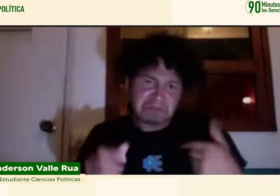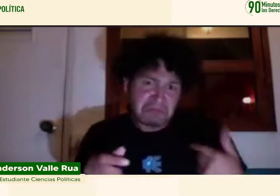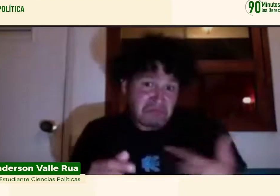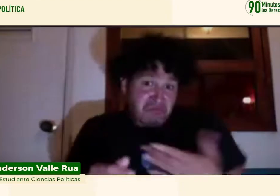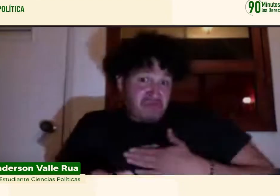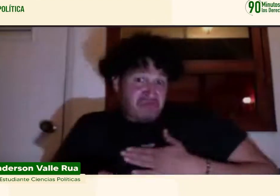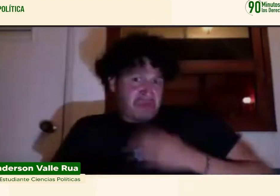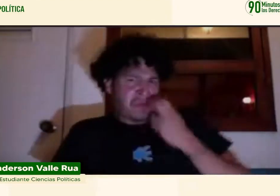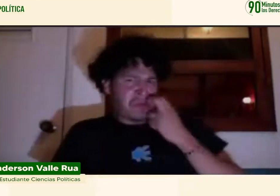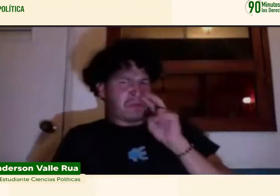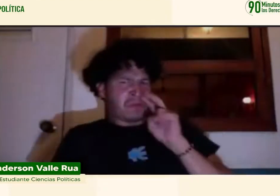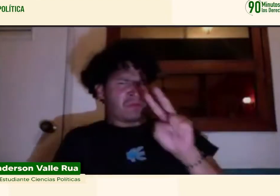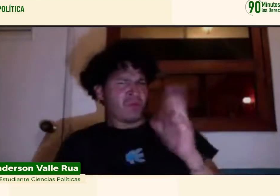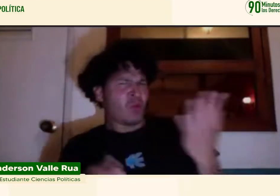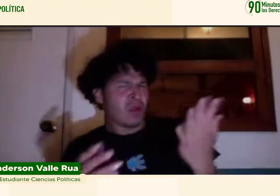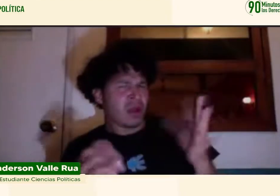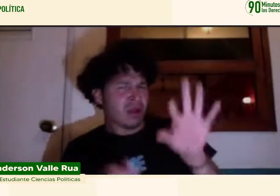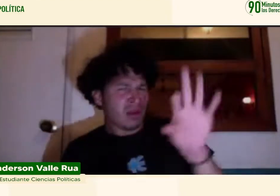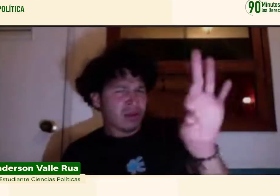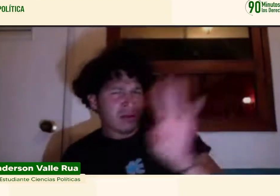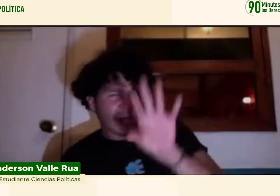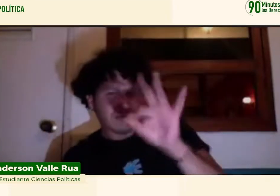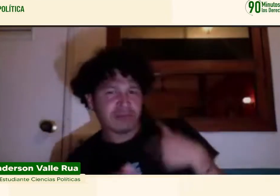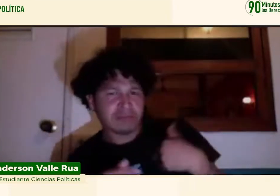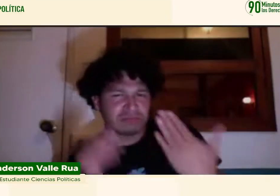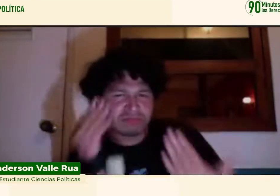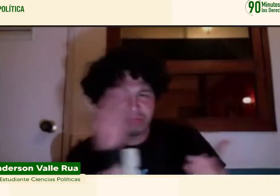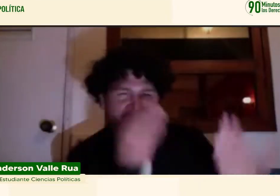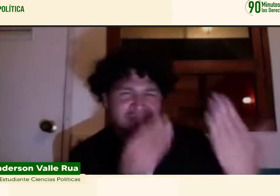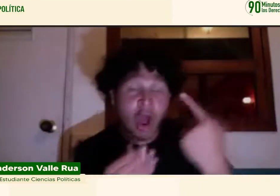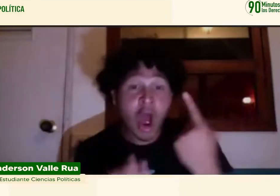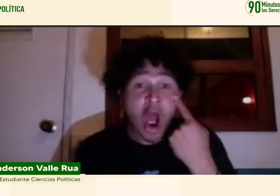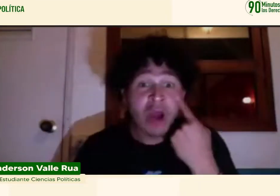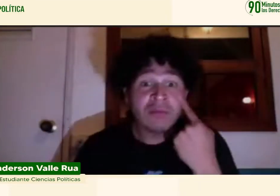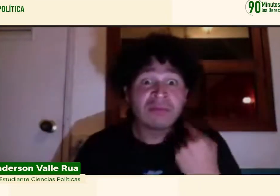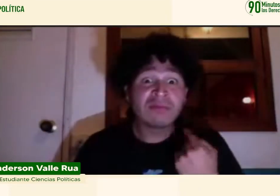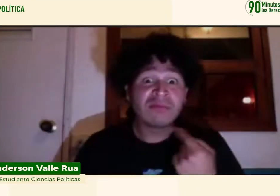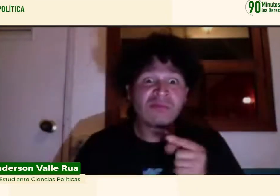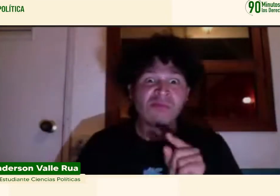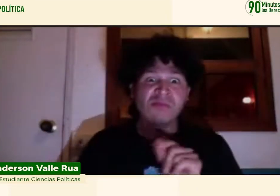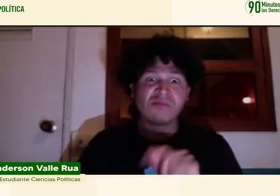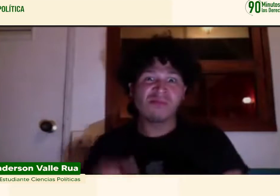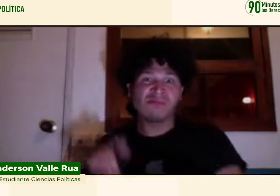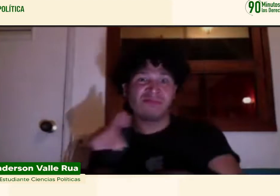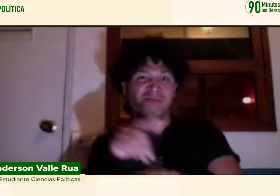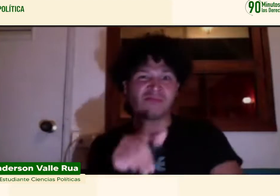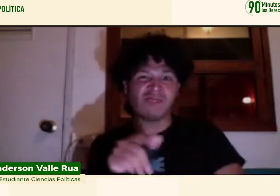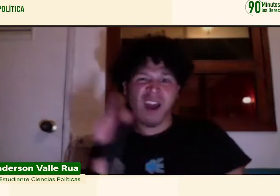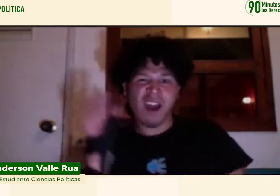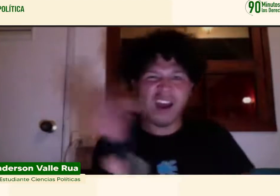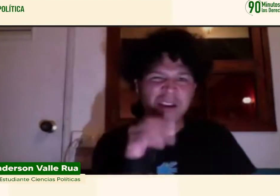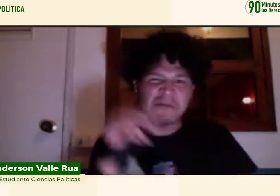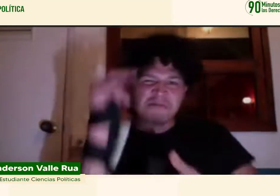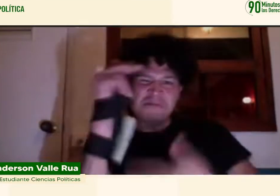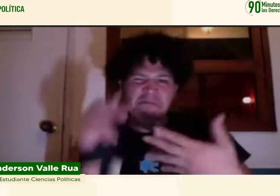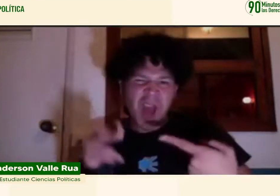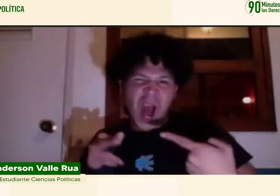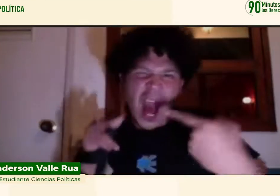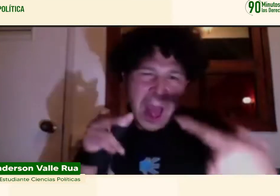y también sus posturas en las que a la vez pues también dejan muchas cosas que reflexionar y trayendo colación algunos apuntes que hacía